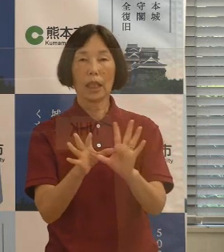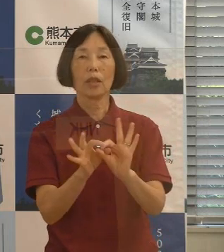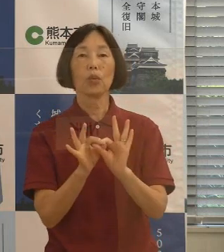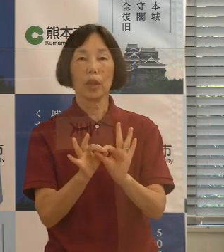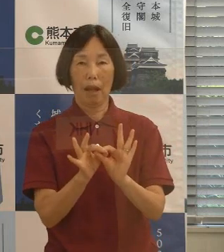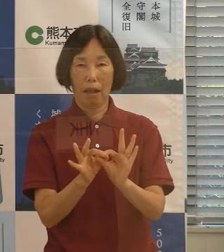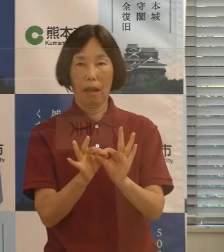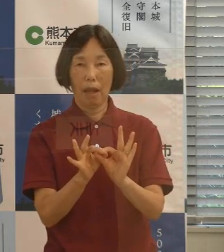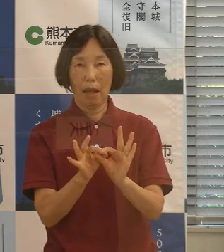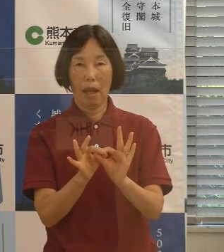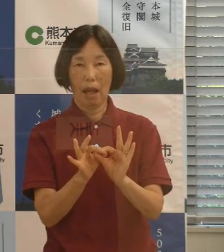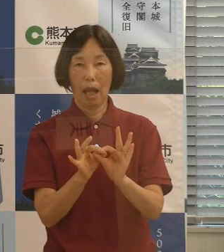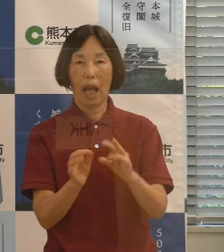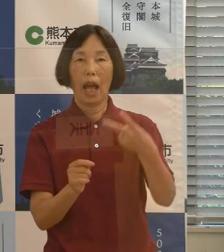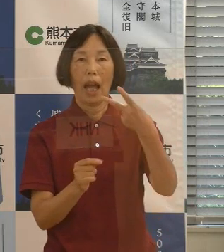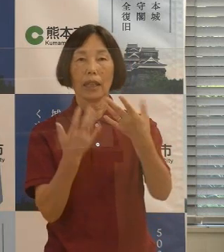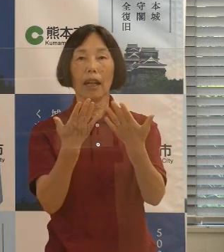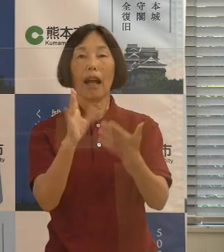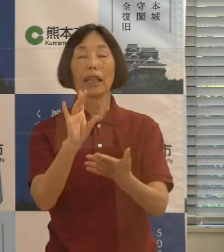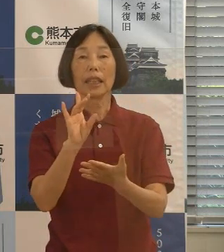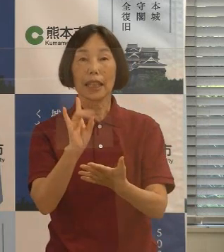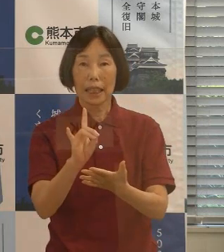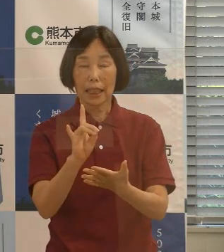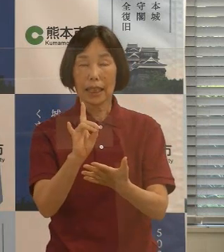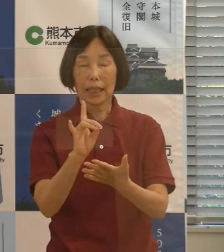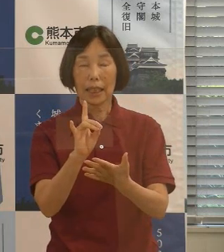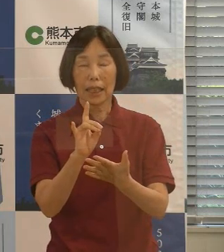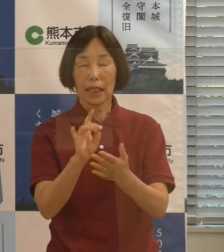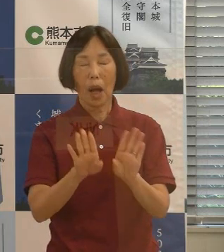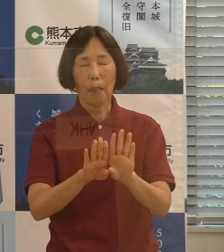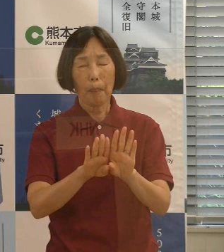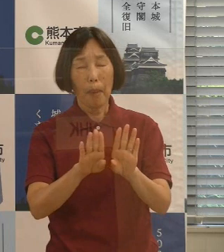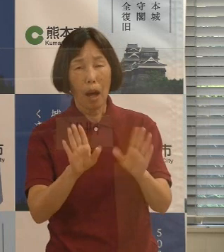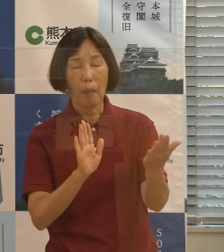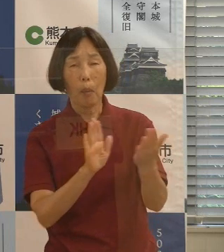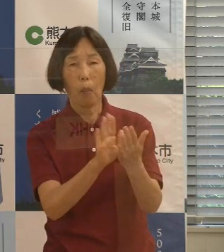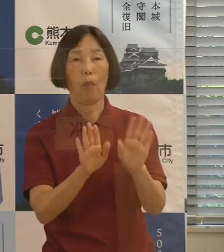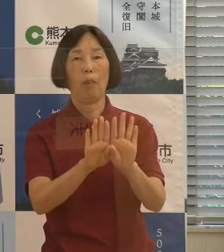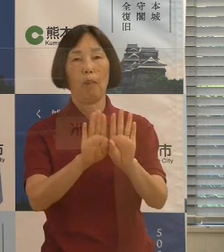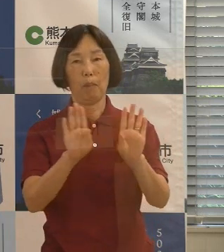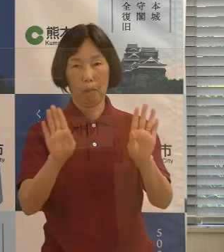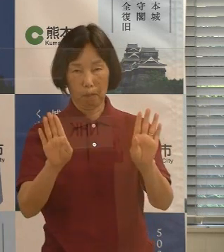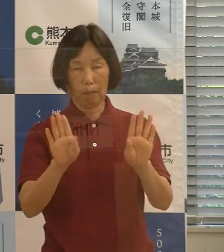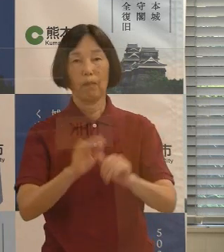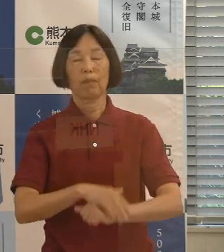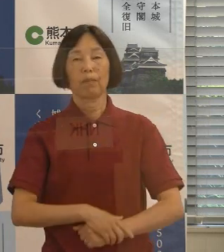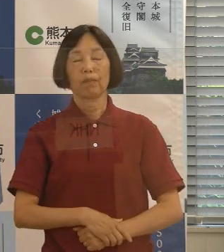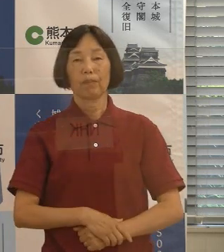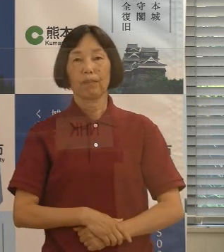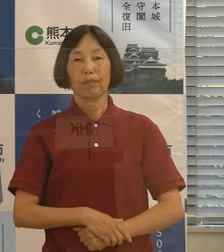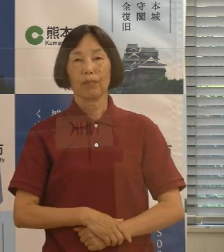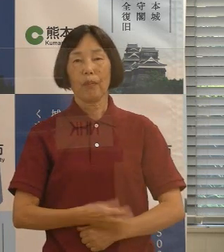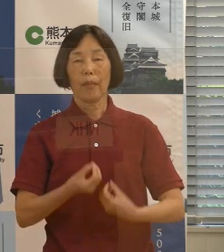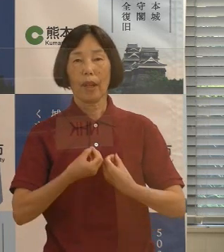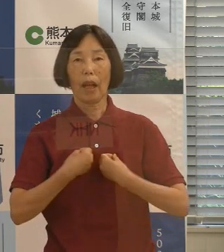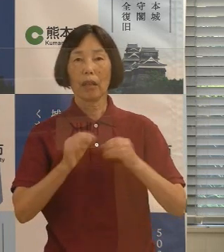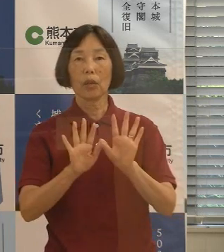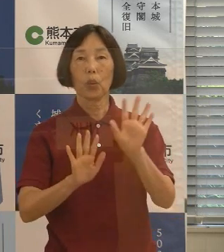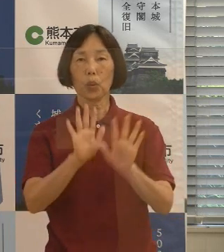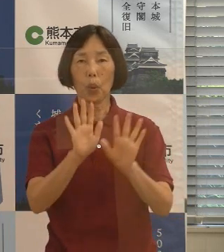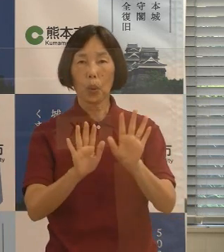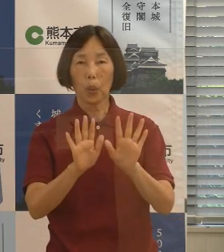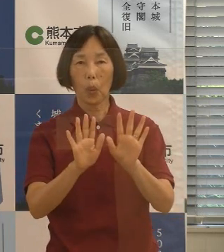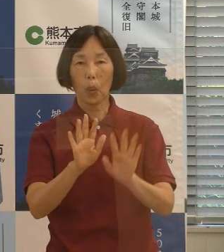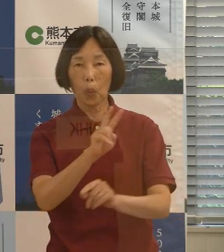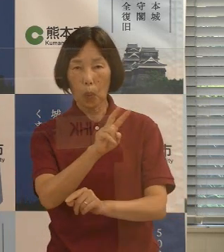しましては2学期の開始が間もなくということになりますけれども、感染状況を見